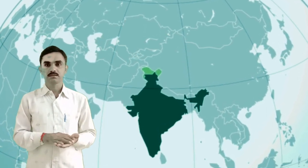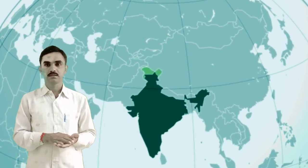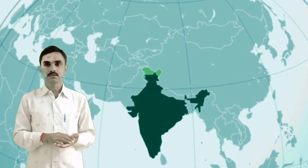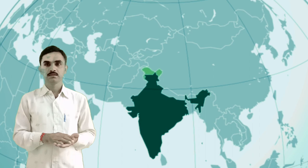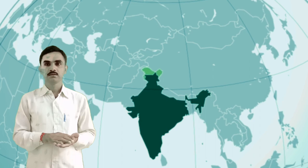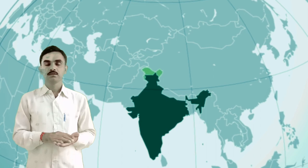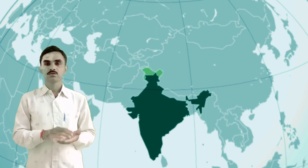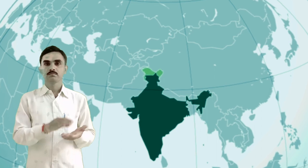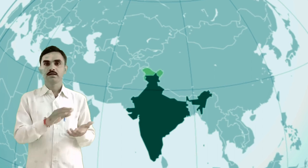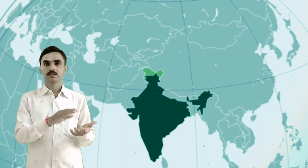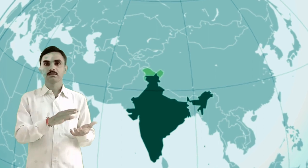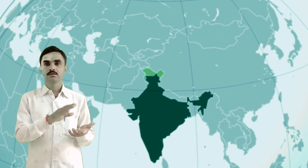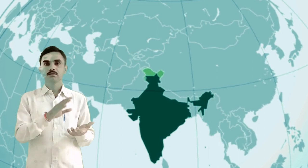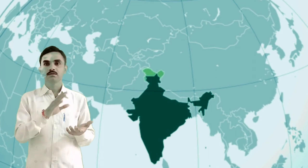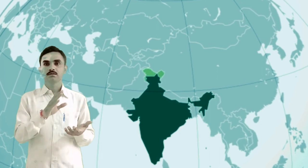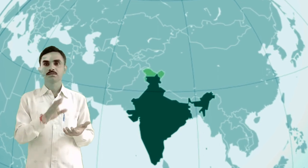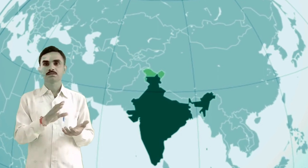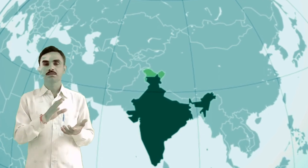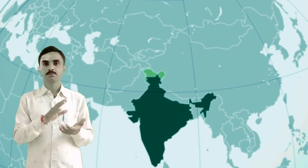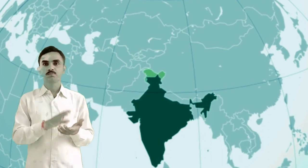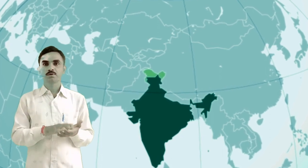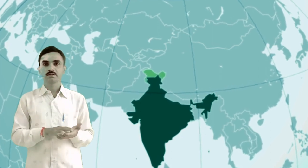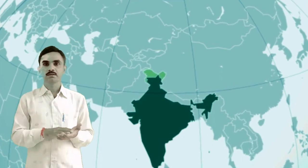રેખાંશની વાત કરીએ તો ભારત